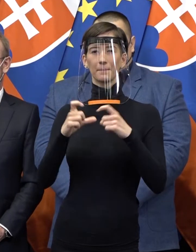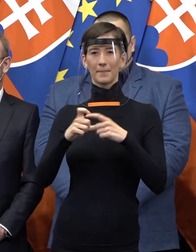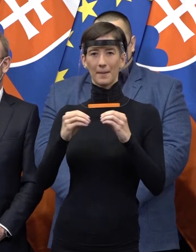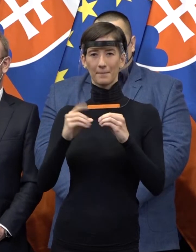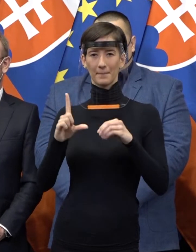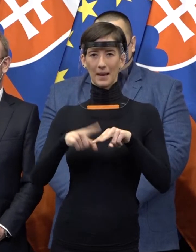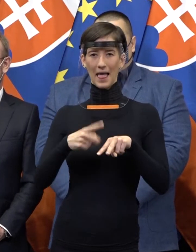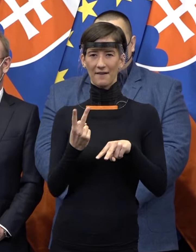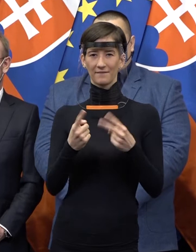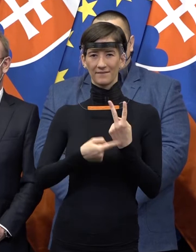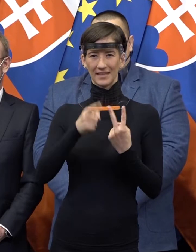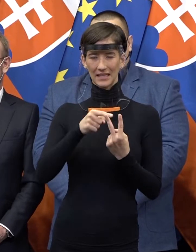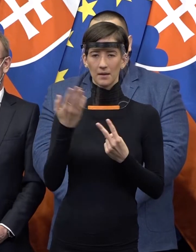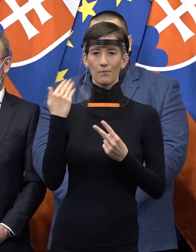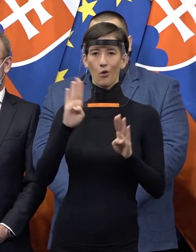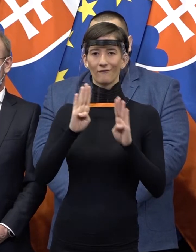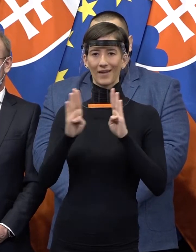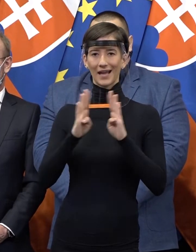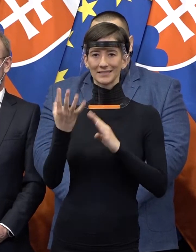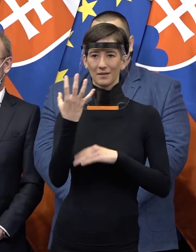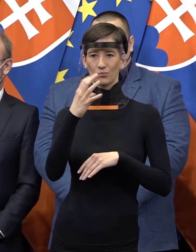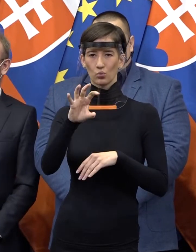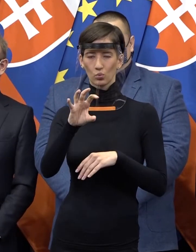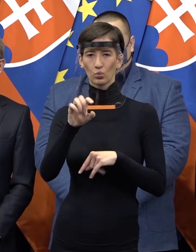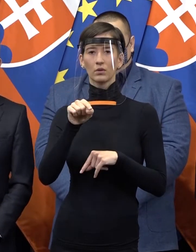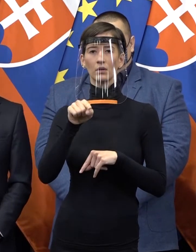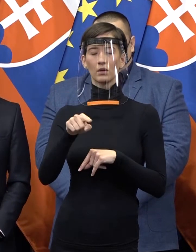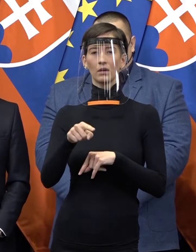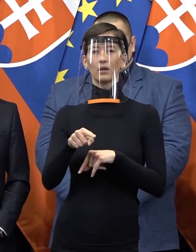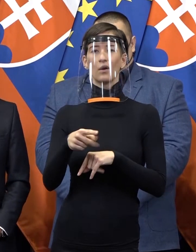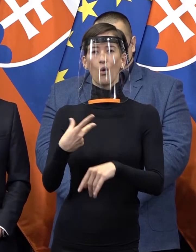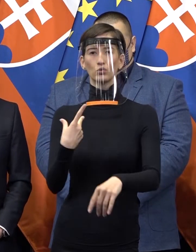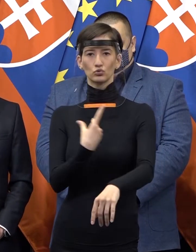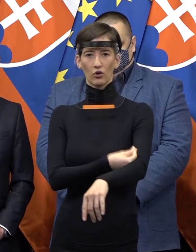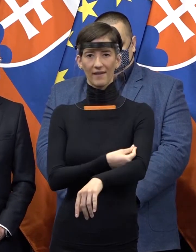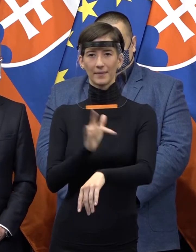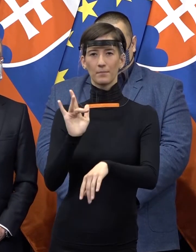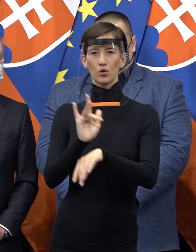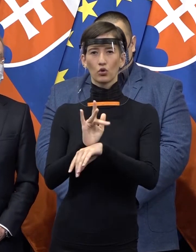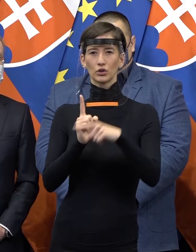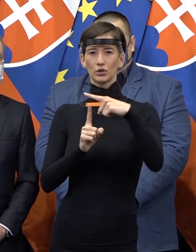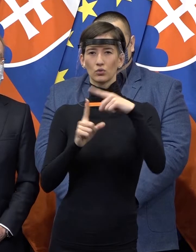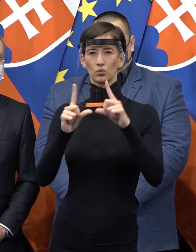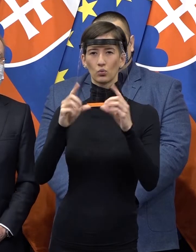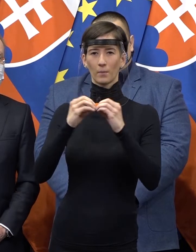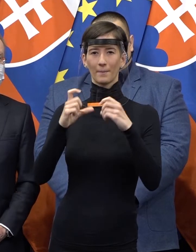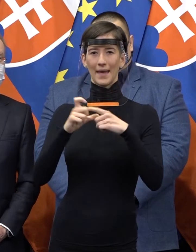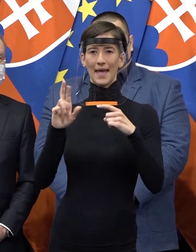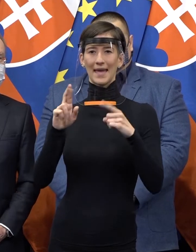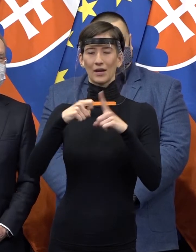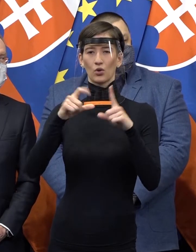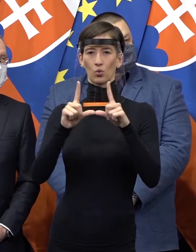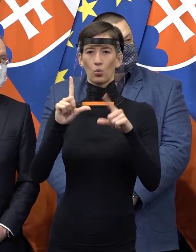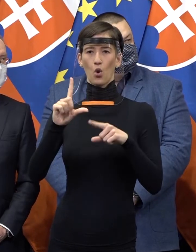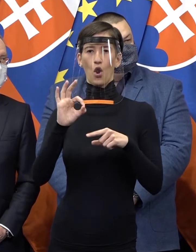pred koronavírusom vakcína proti tuberkulóze. Neviem, či ste sa s tým stretli, či je teraz čas, aby ste na to odpovedali.